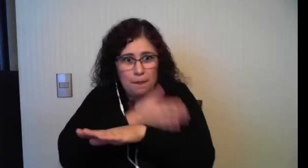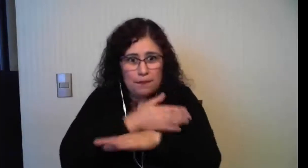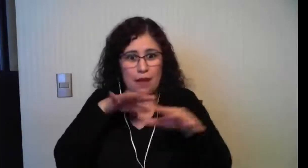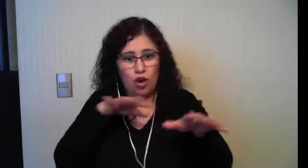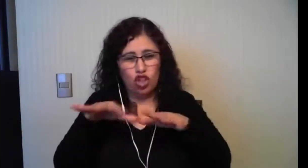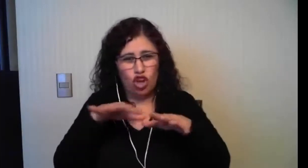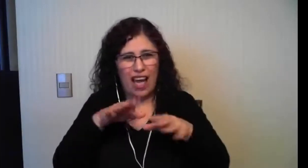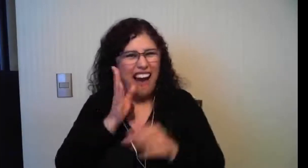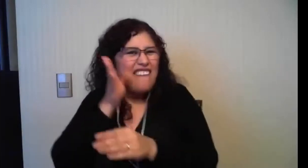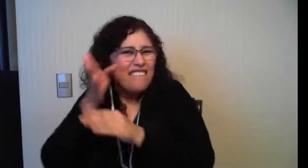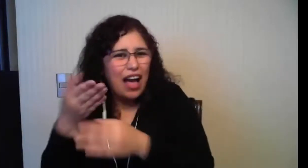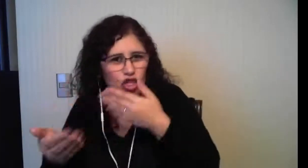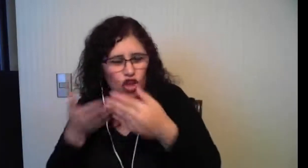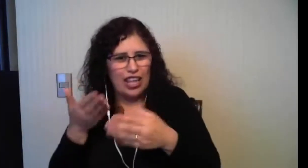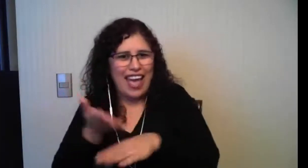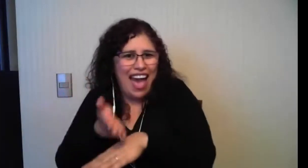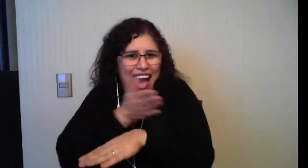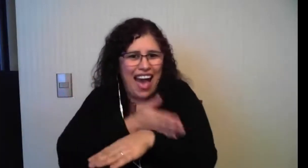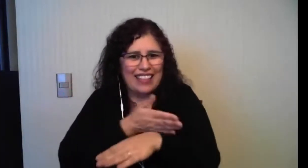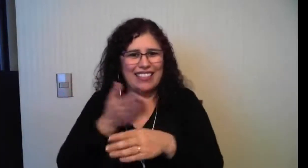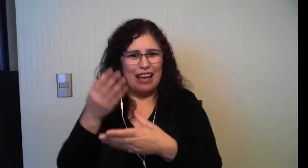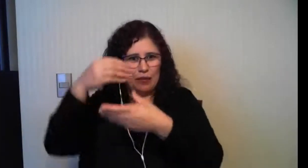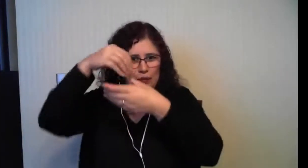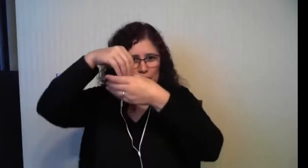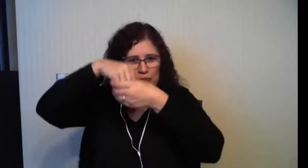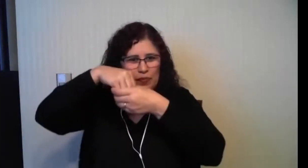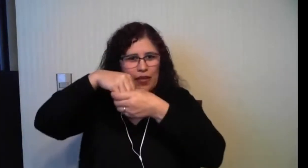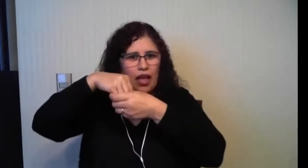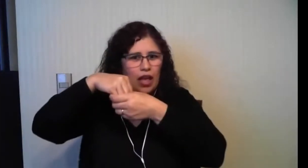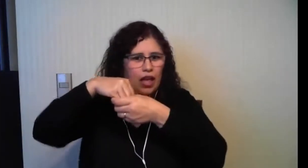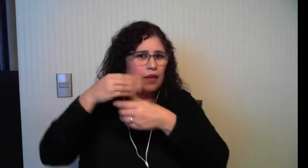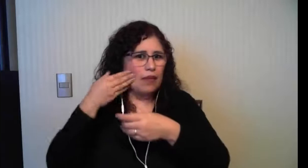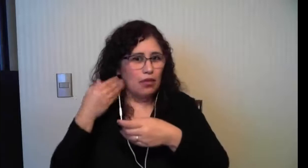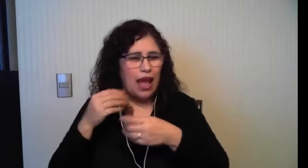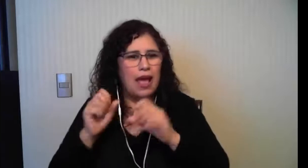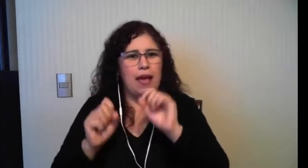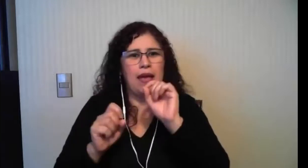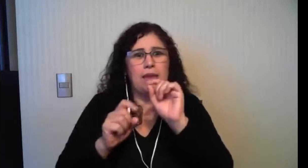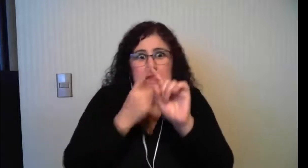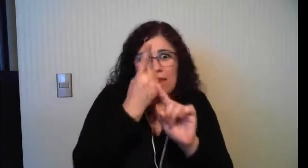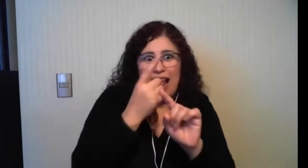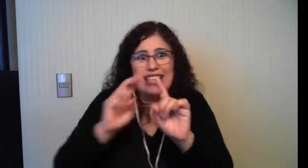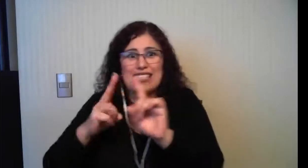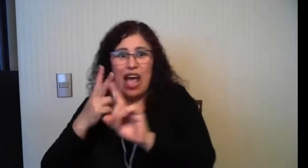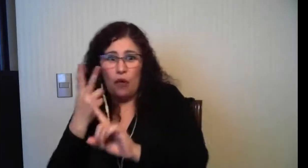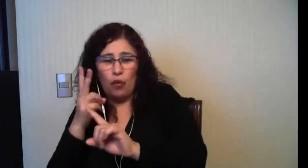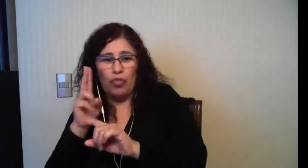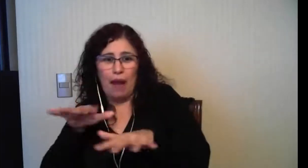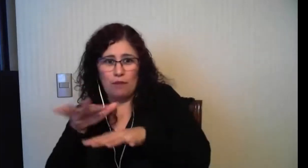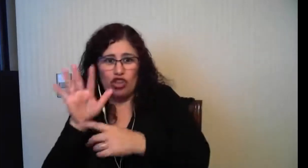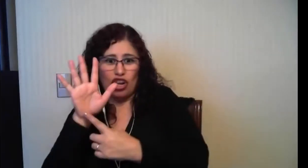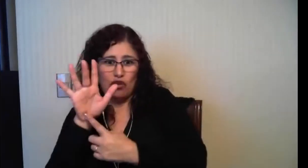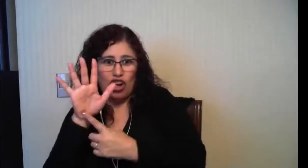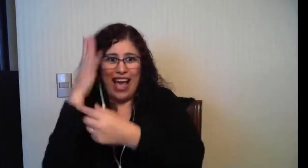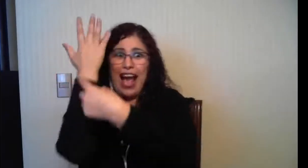espinal. Pues ahí hace sinapsis con la interneurona, ¿ya? Y hace sinapsis con la segunda motoneurona, ¿ya? Que el axón va a